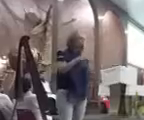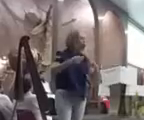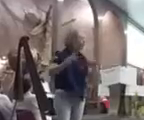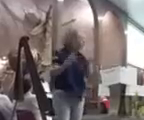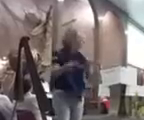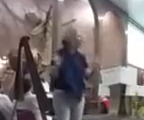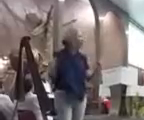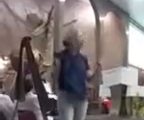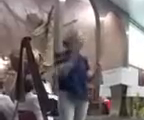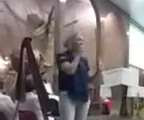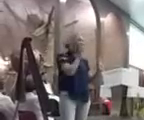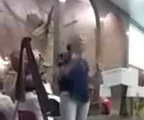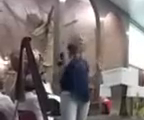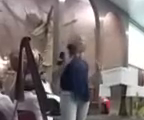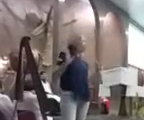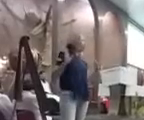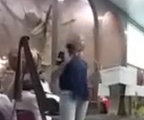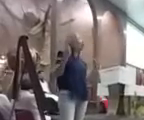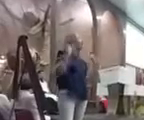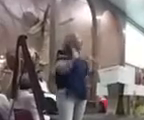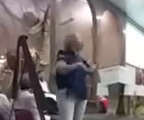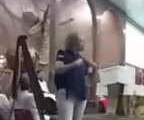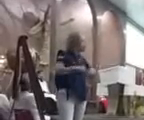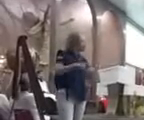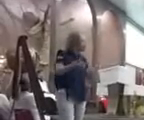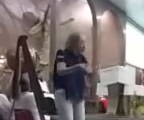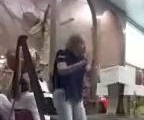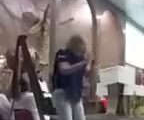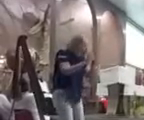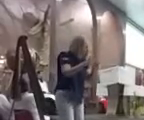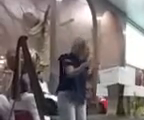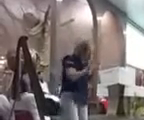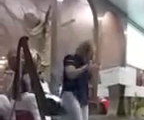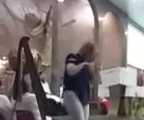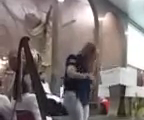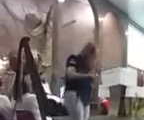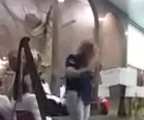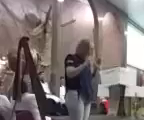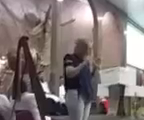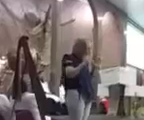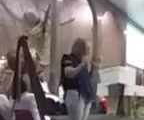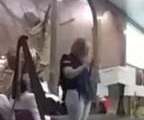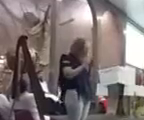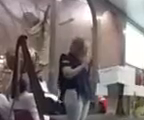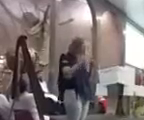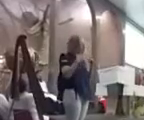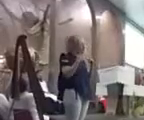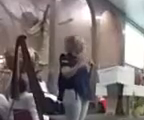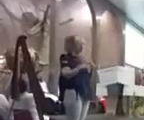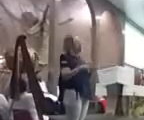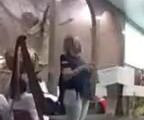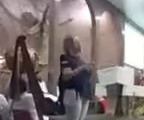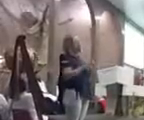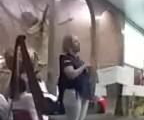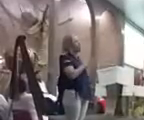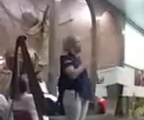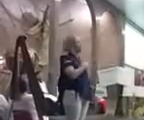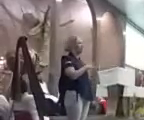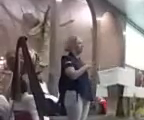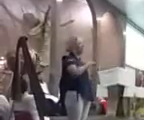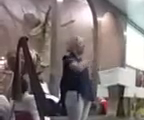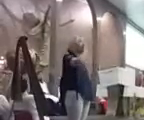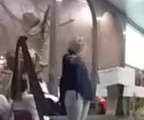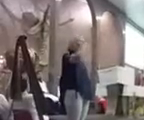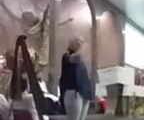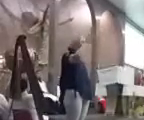e não percebemos que dentro da nossa casa é um lugar de misericórdia.